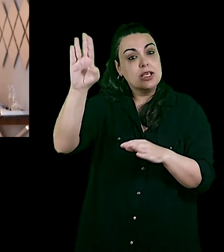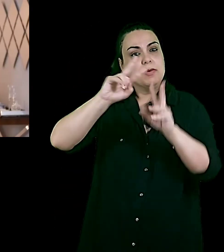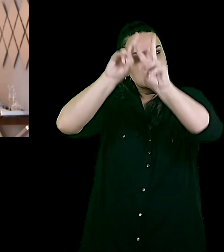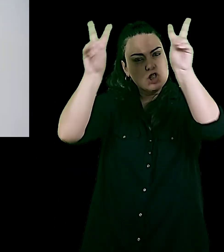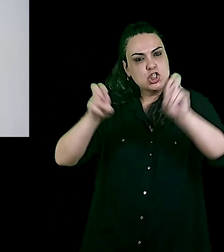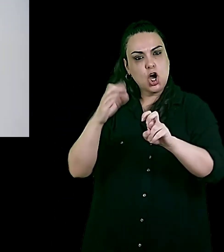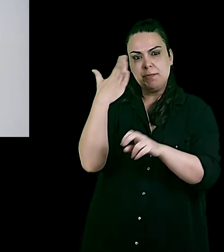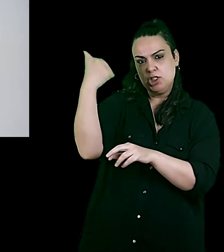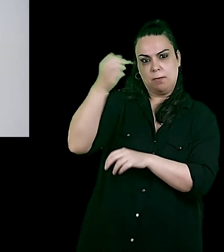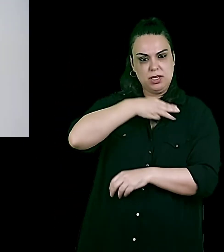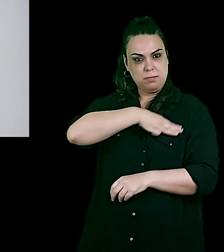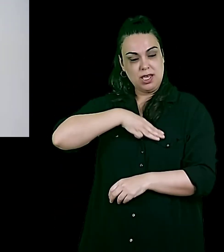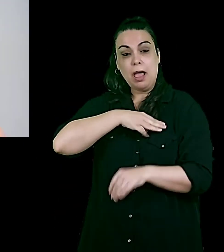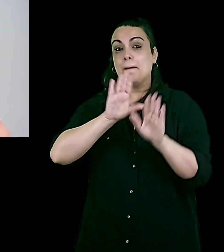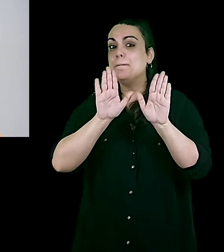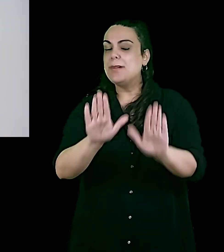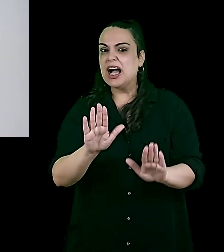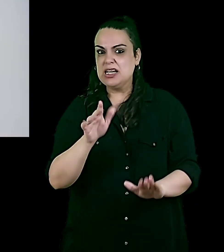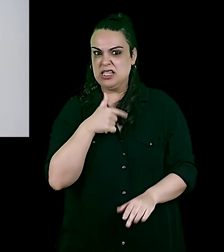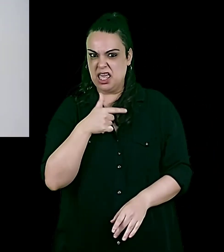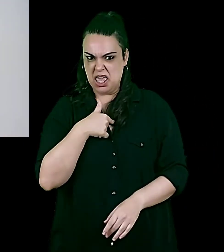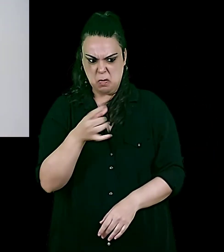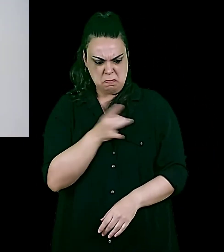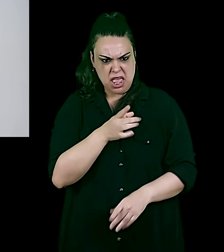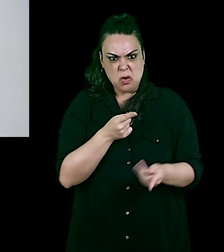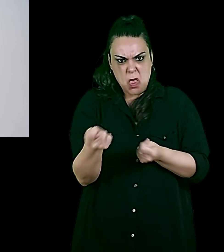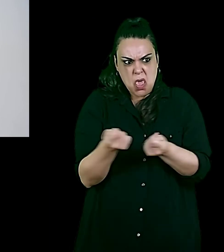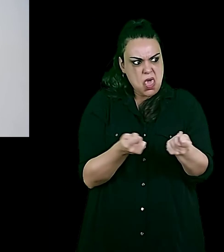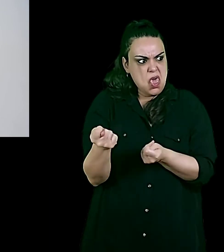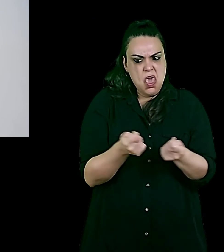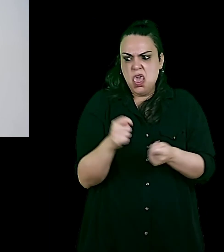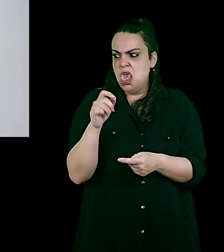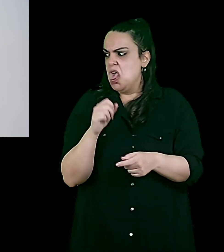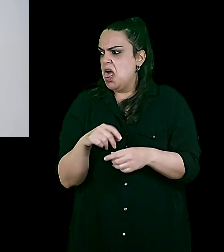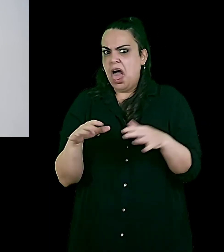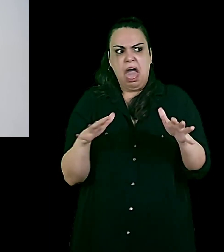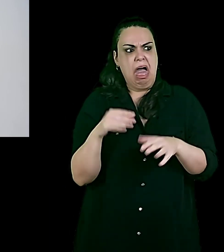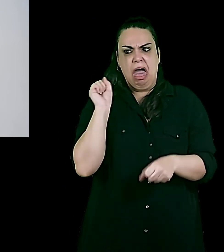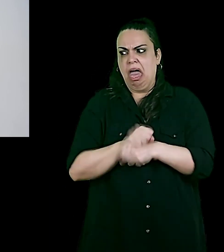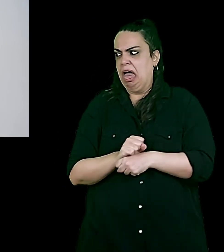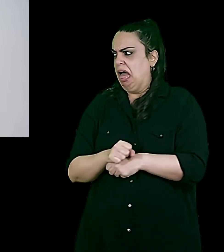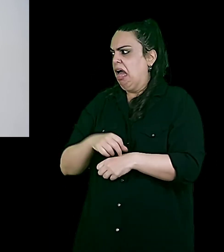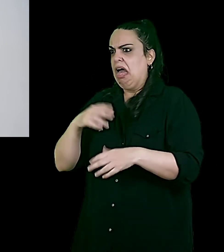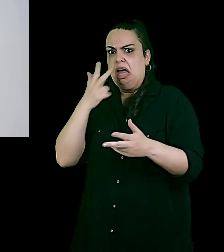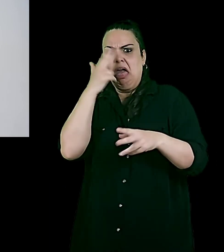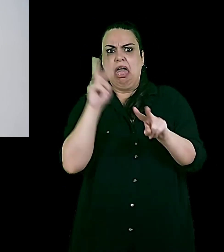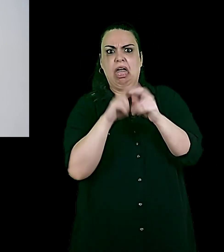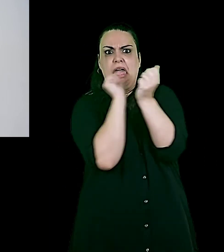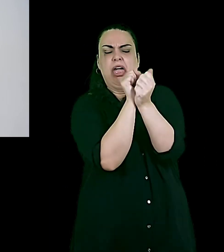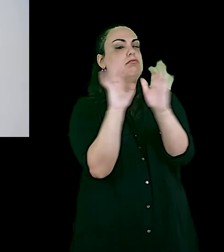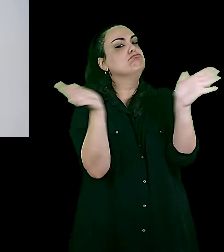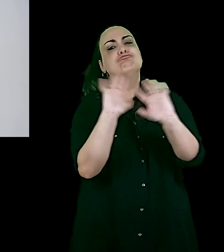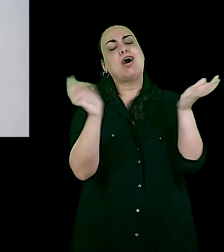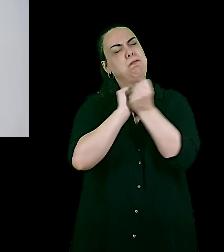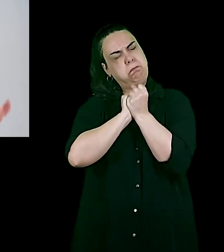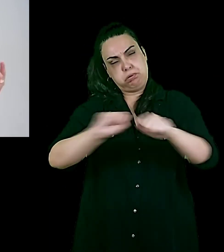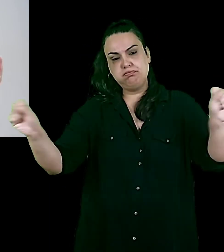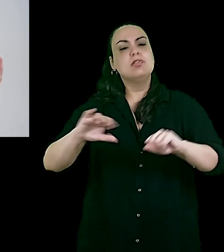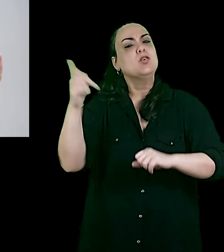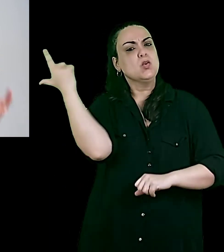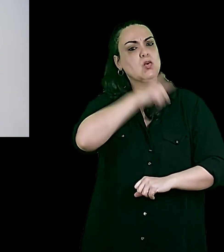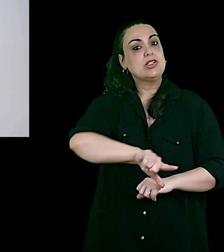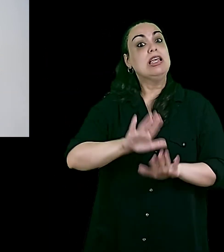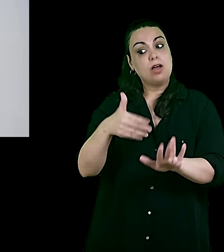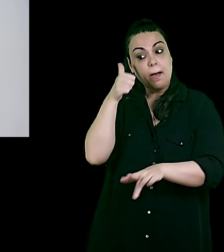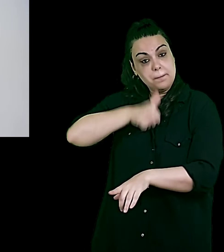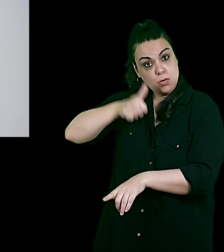ao chamado. Mas eu não permito mais a insegurança atrapalhar o desenvolvimento daquilo que eu preciso fazer. Então,